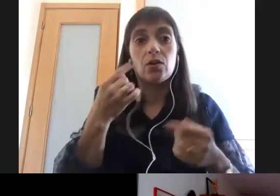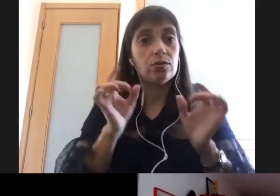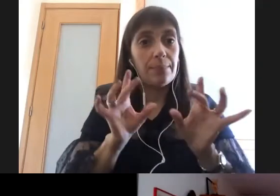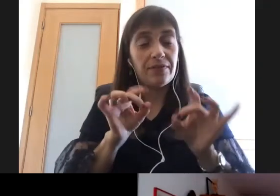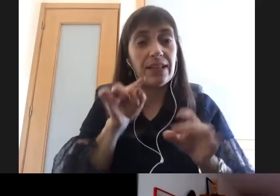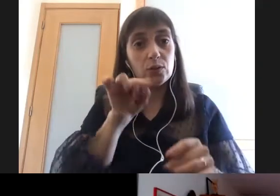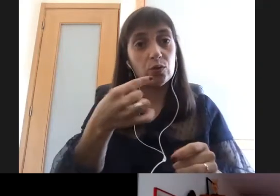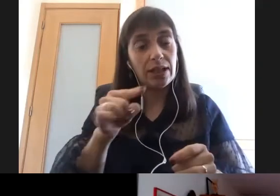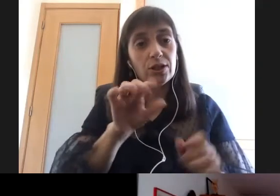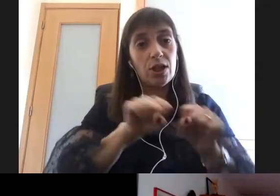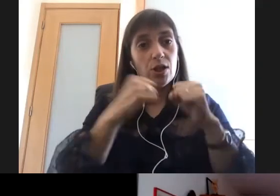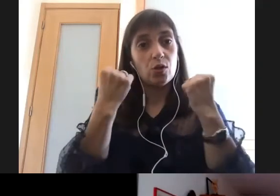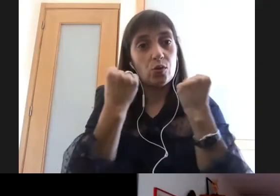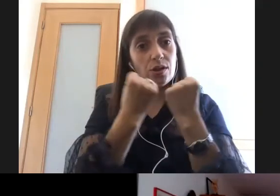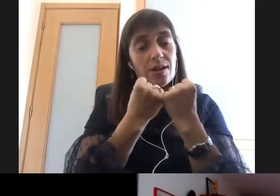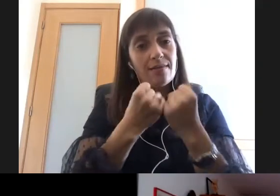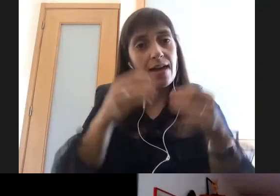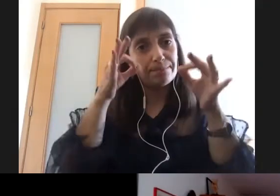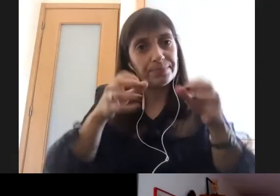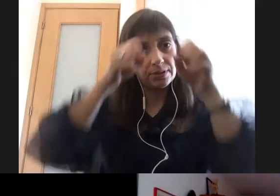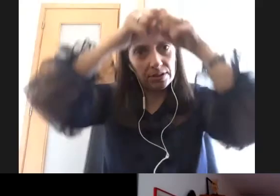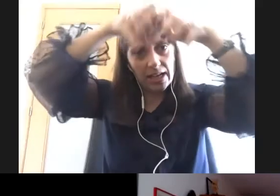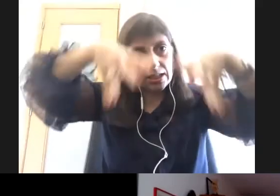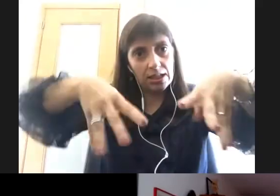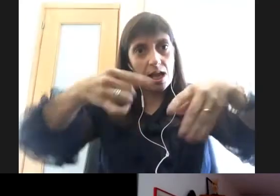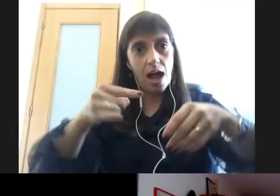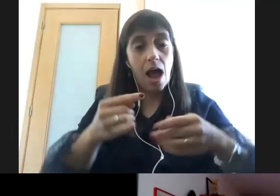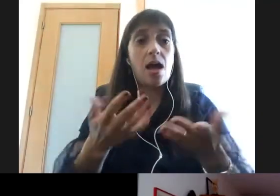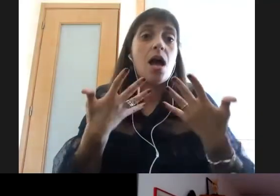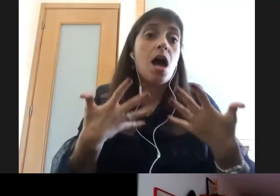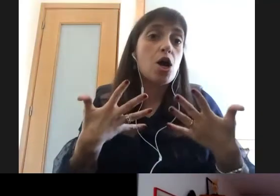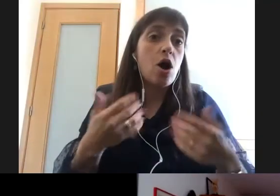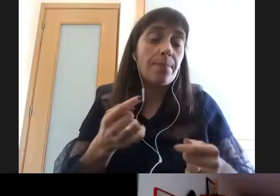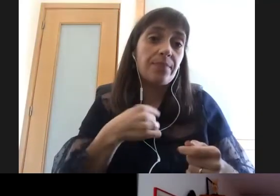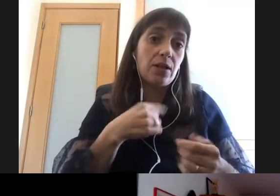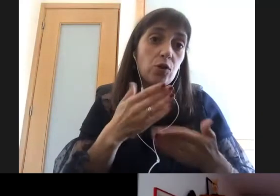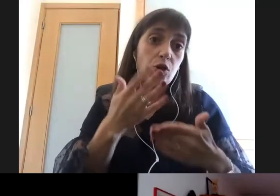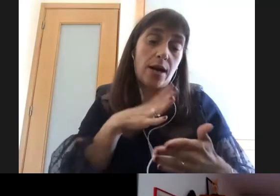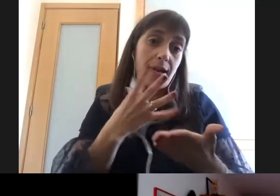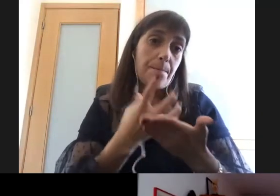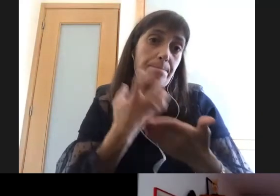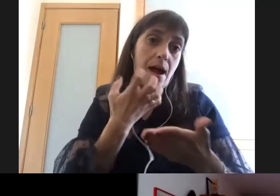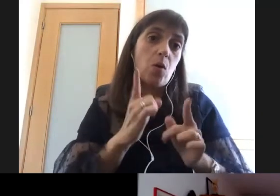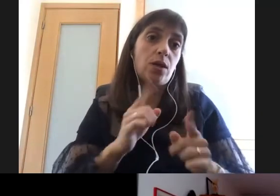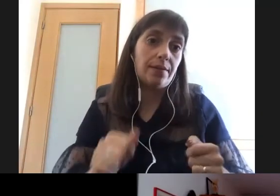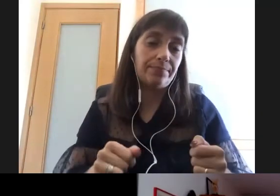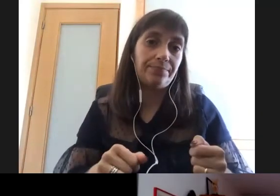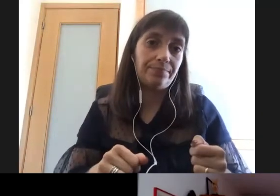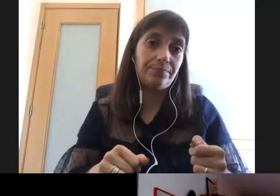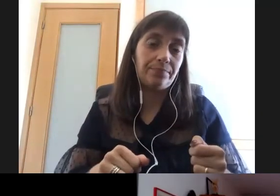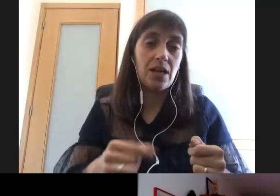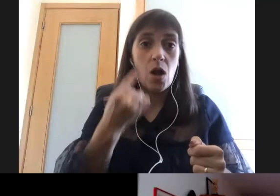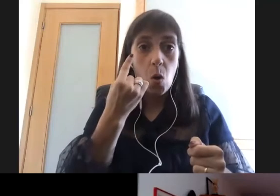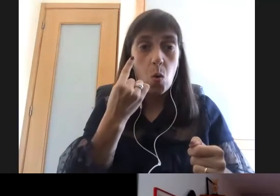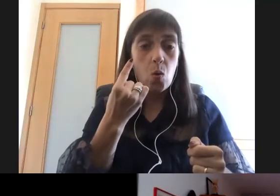uma sociedade extremamente hierarquizada. Agora, eu só ressaltaria que um dos